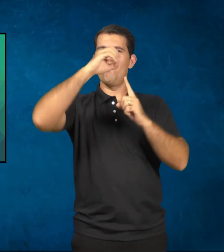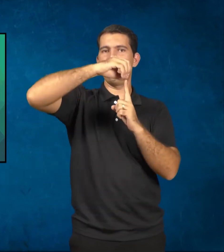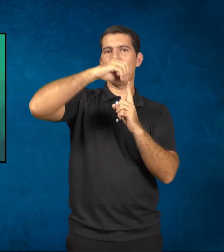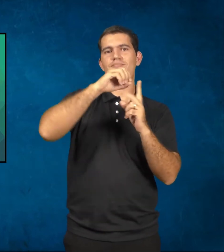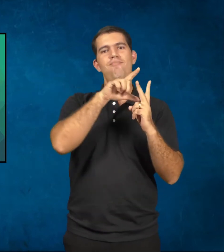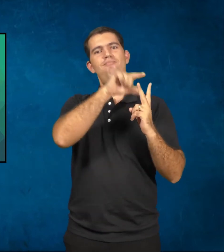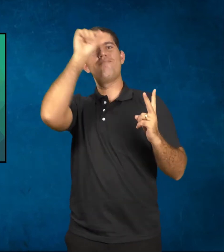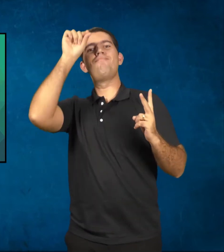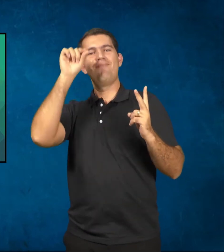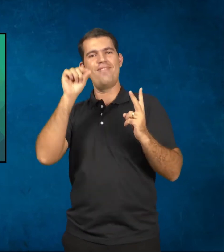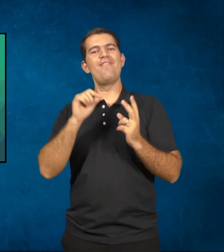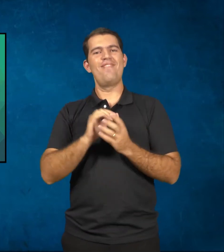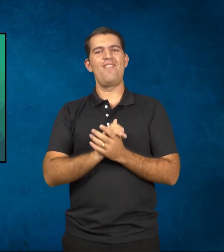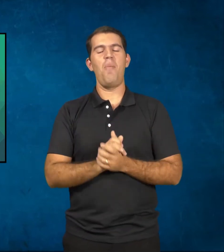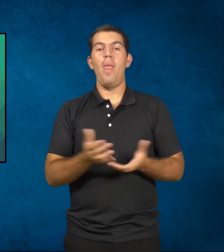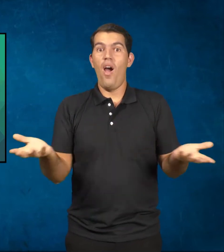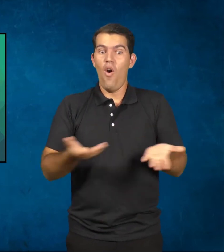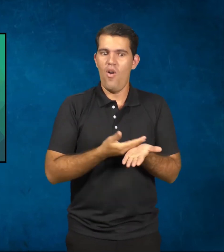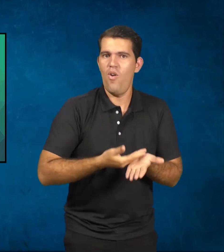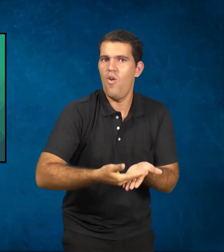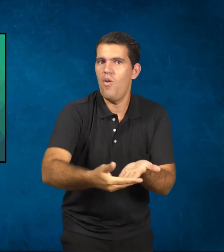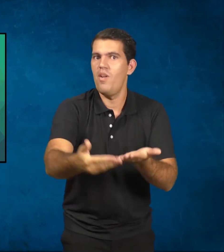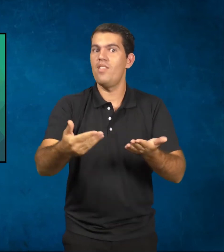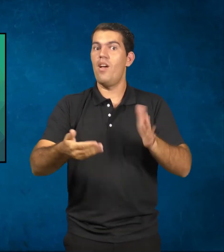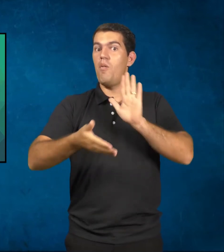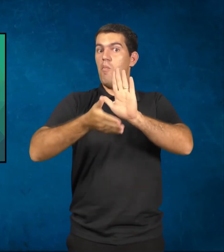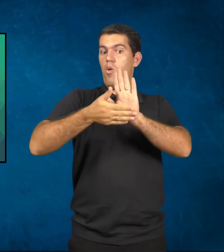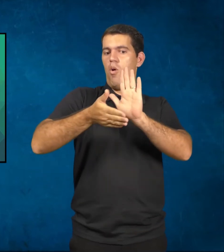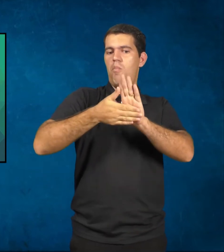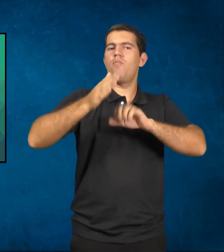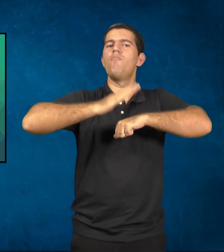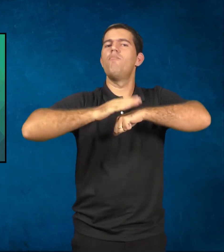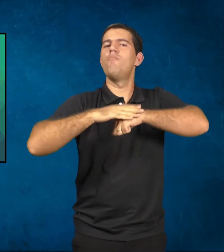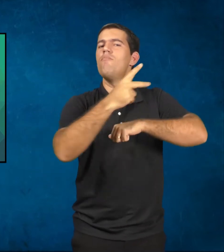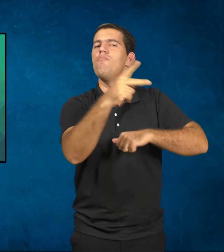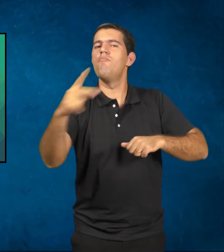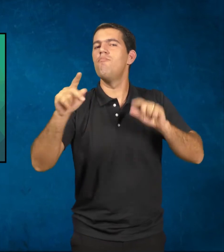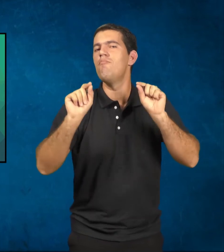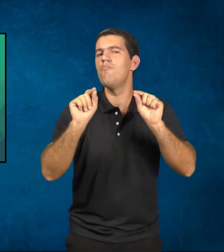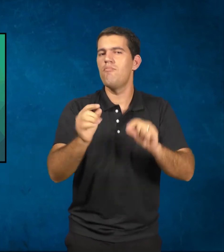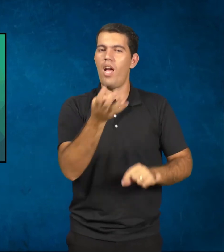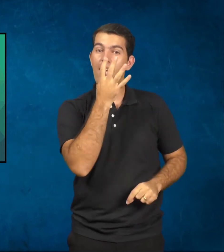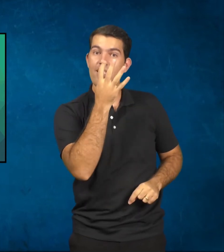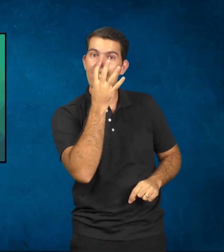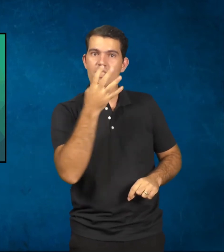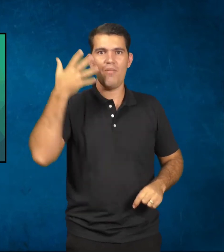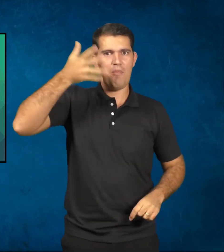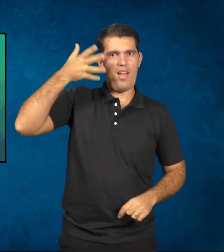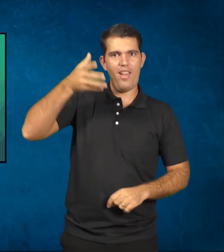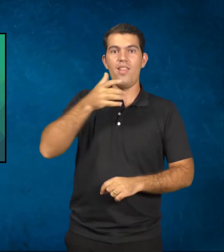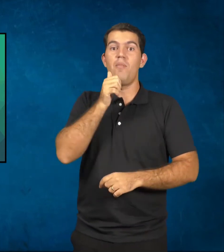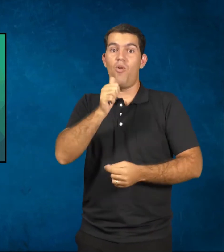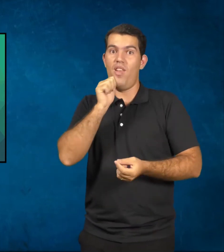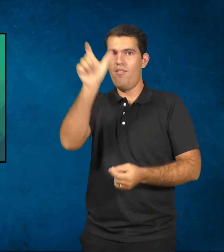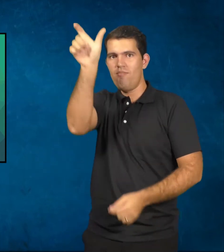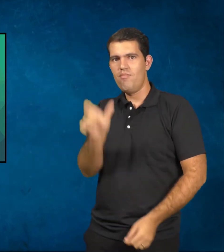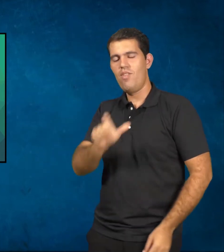Gerais Campos Arcos? Para começar, é proposto a você assistir a palestra da Lúcia Helena